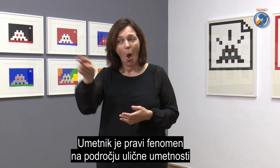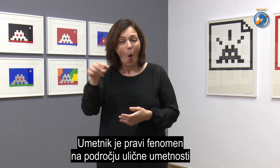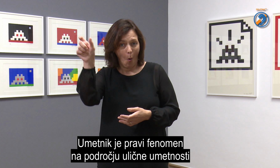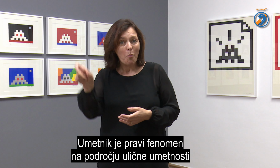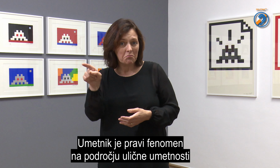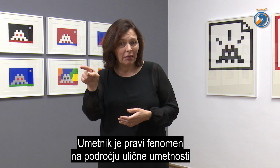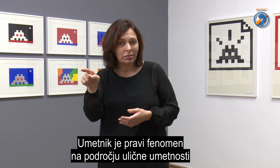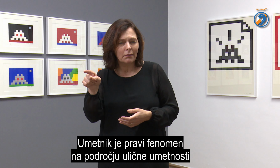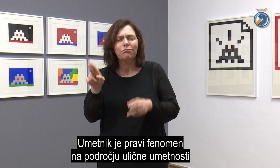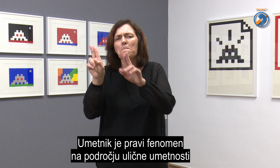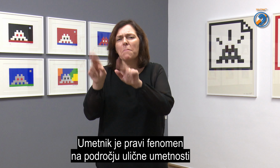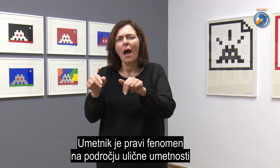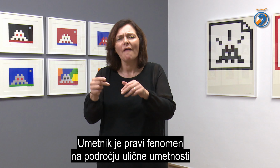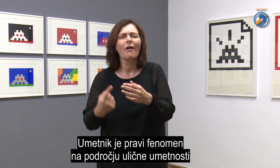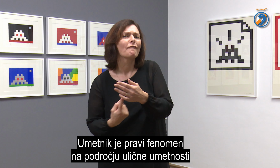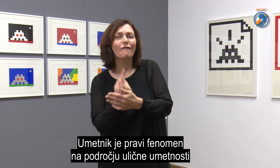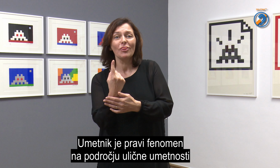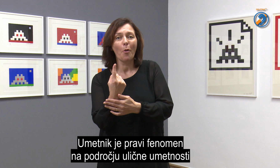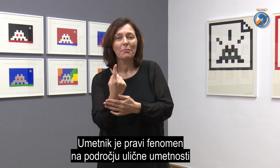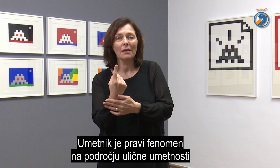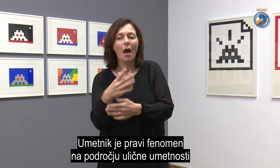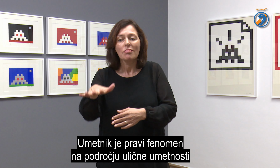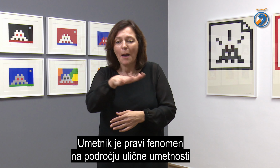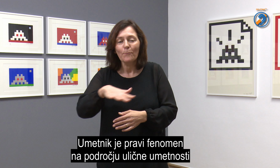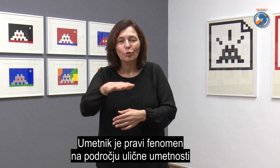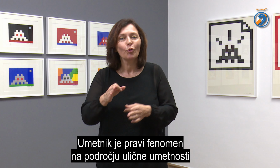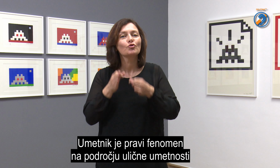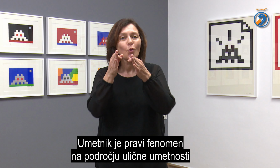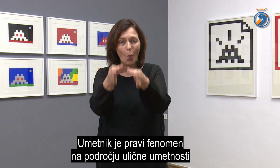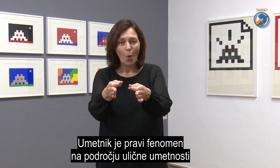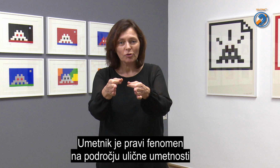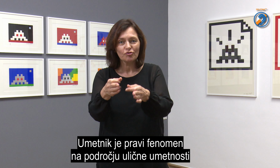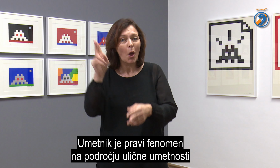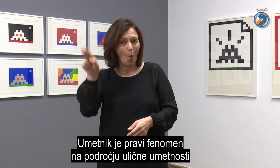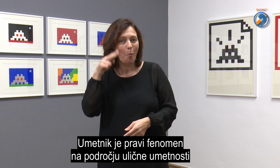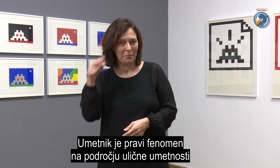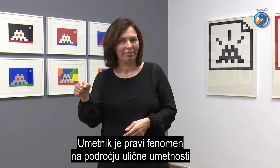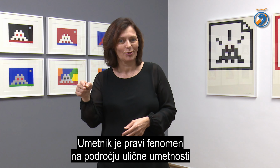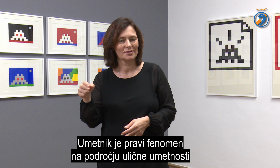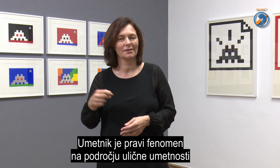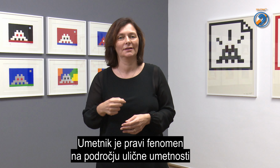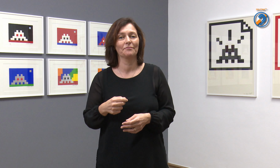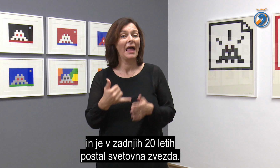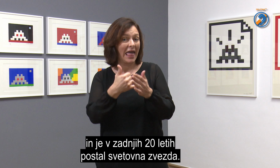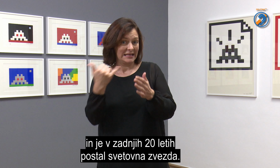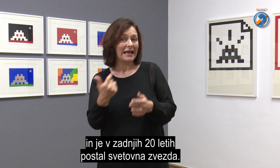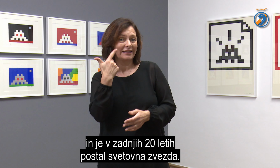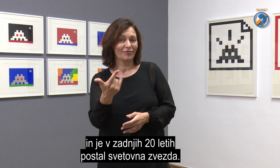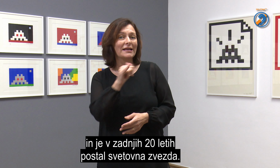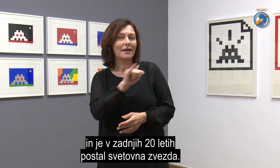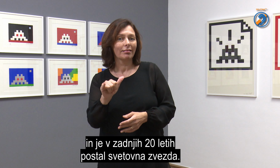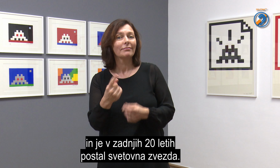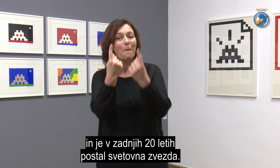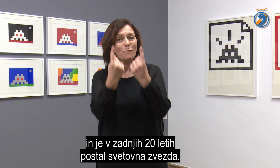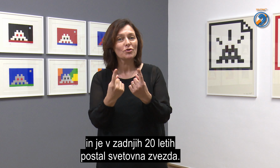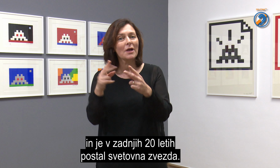Umetnik je pravi fenomen na področju ulične umetnosti in je v zadnjih 20 letih